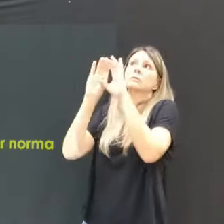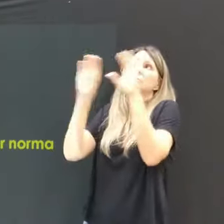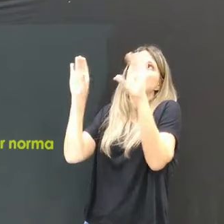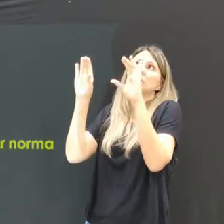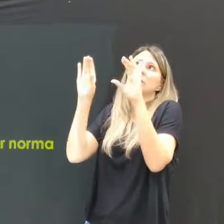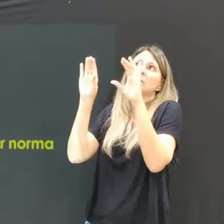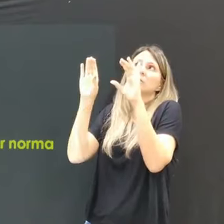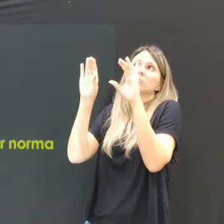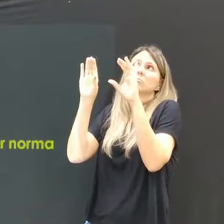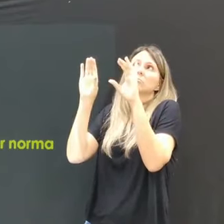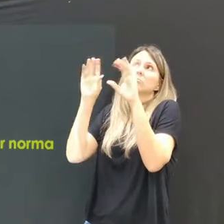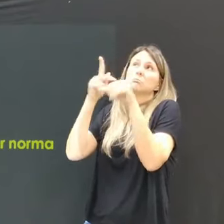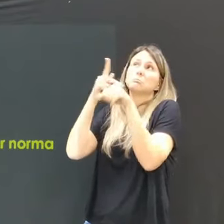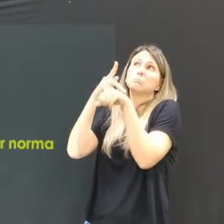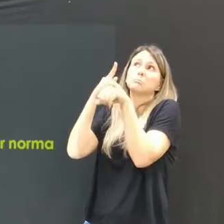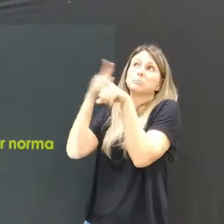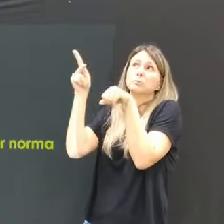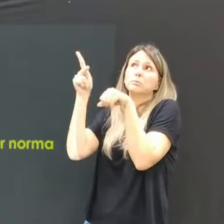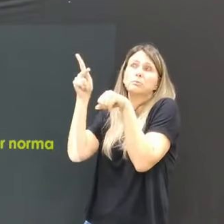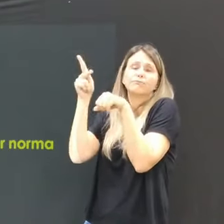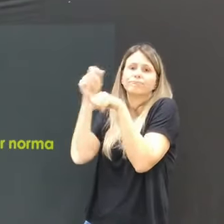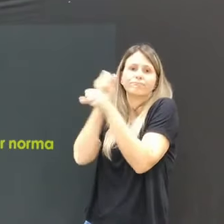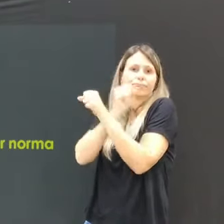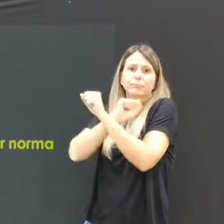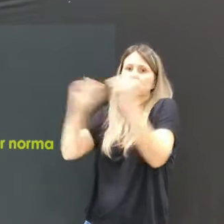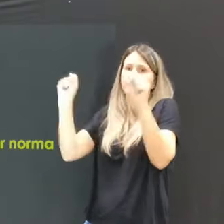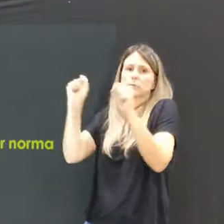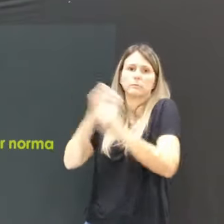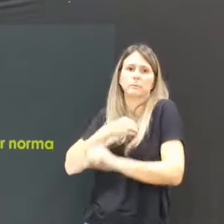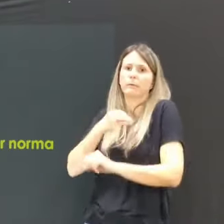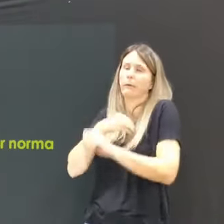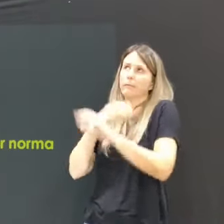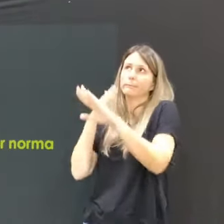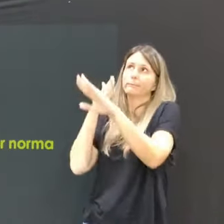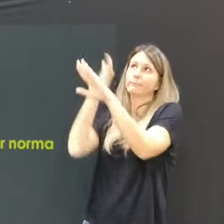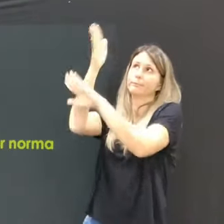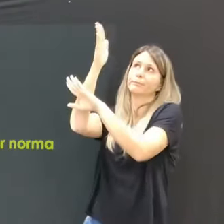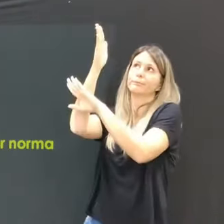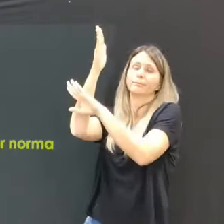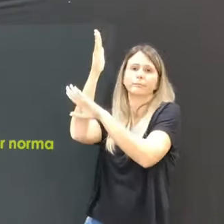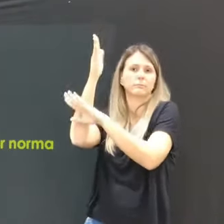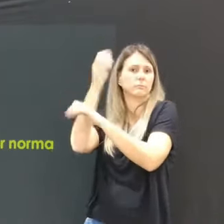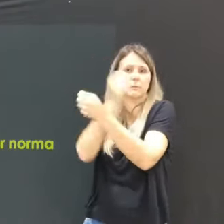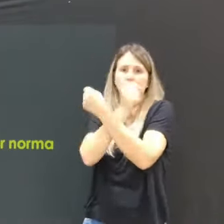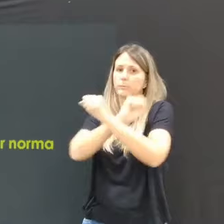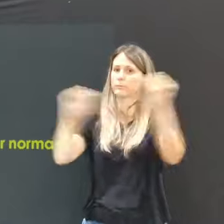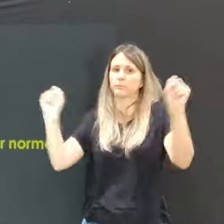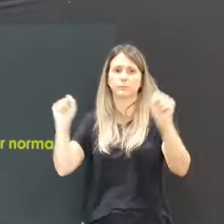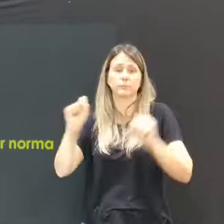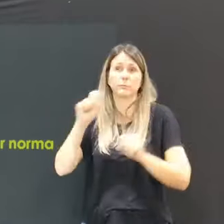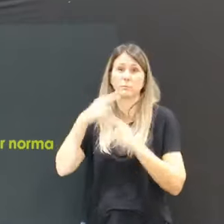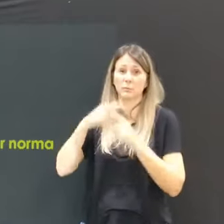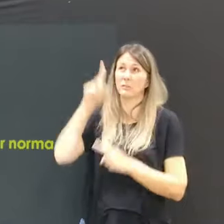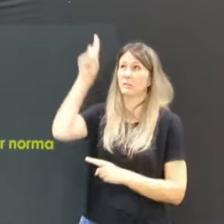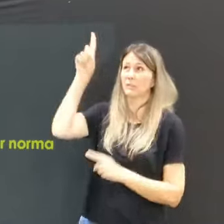me encontrar com o Senhor? Como que eu vou entrar na presença de Deus? O céu ele é puro também. Não podemos entrar com pecado no céu, isso é